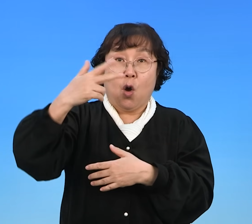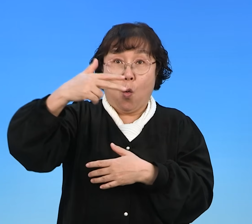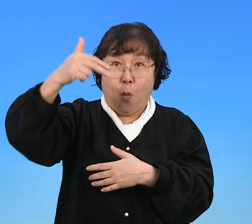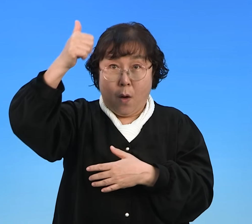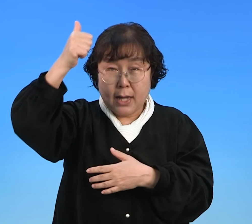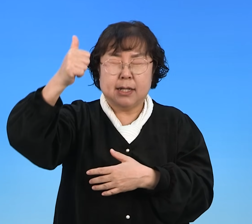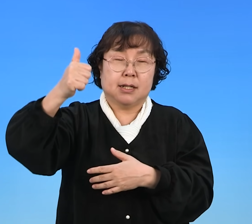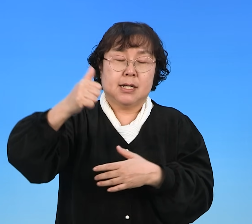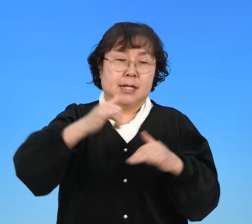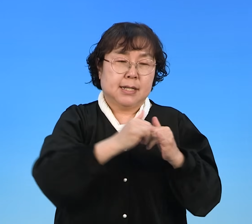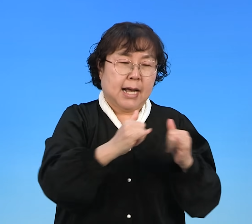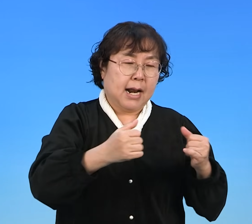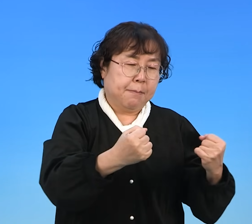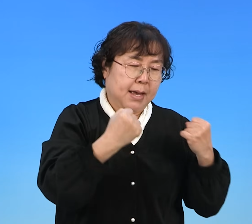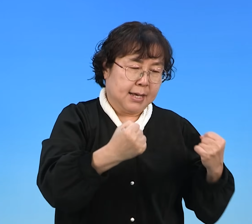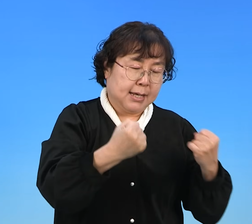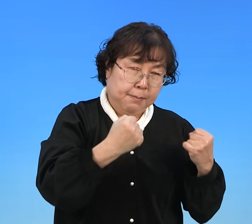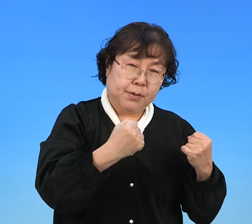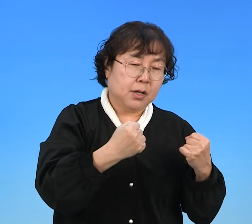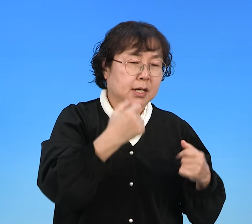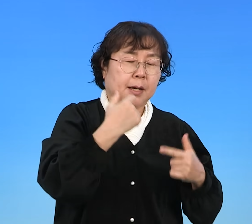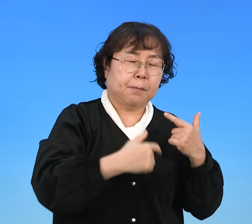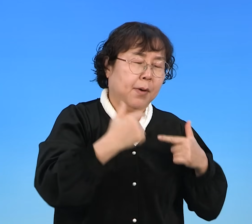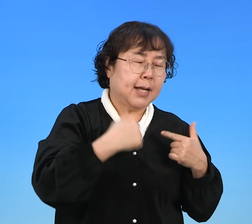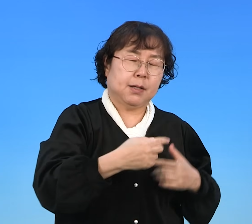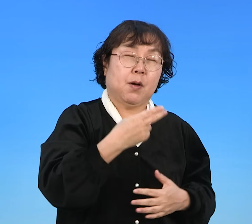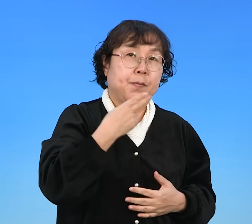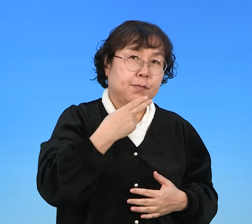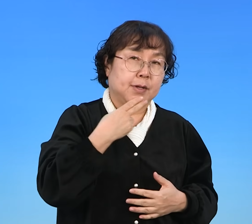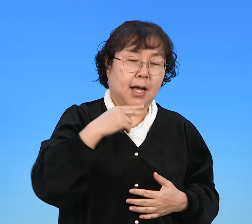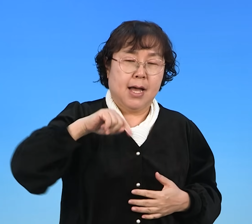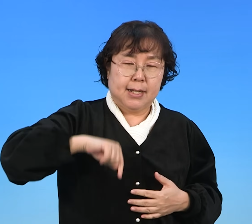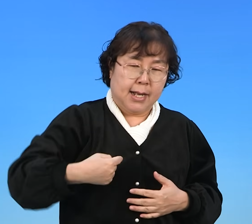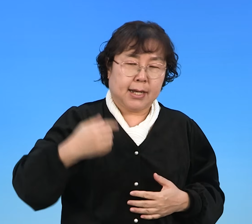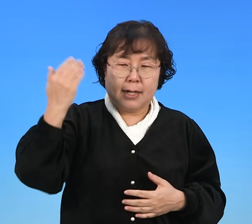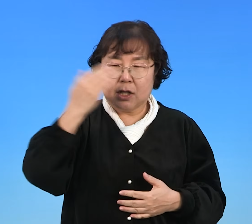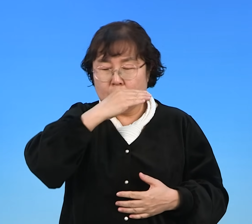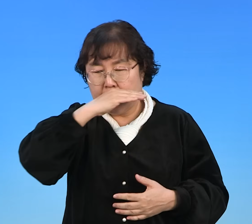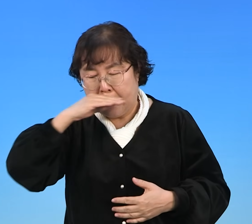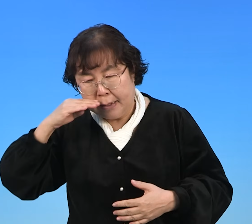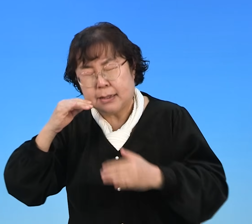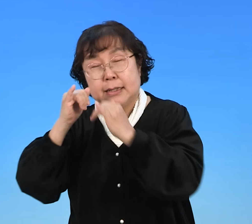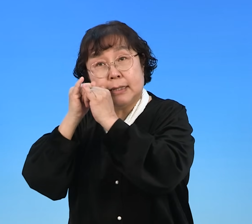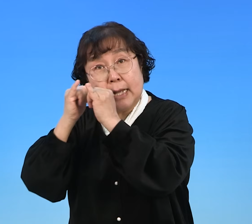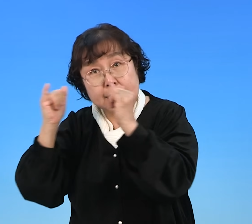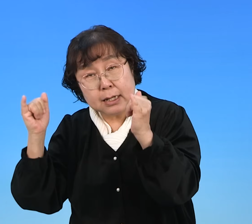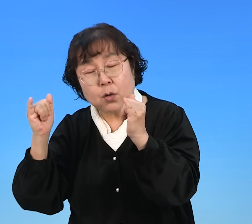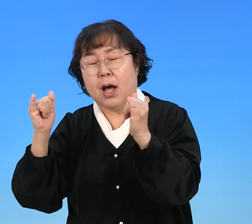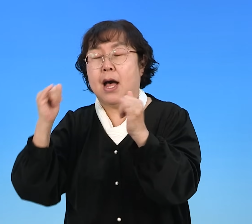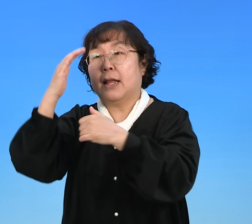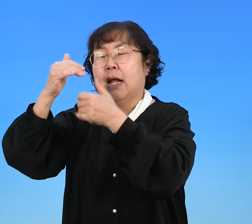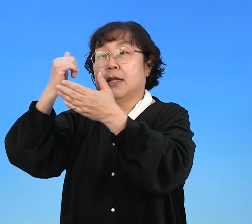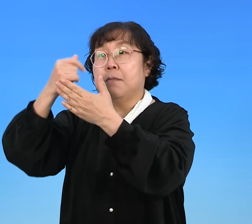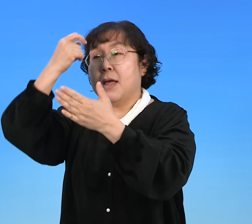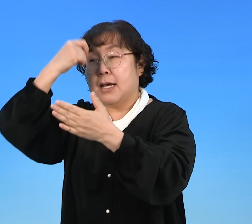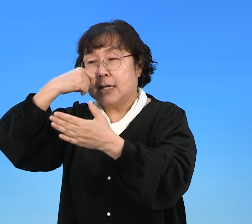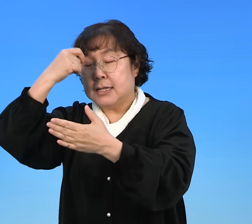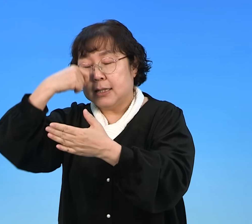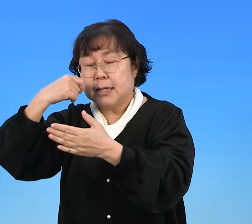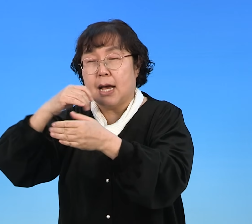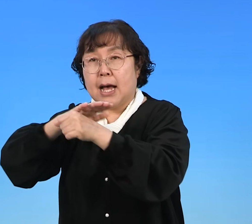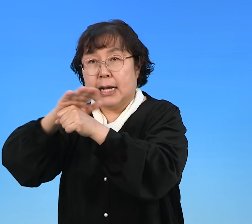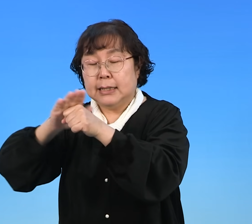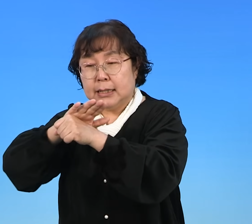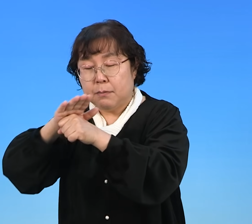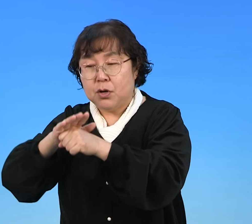다리가 억세다 하여 기뻐하지 아니하시고, 여호와는 자기를 경외하는 자들과 그의 인자하심을 바라는